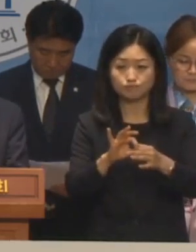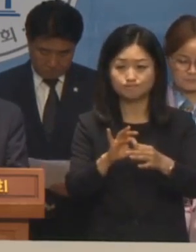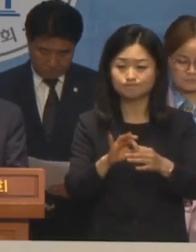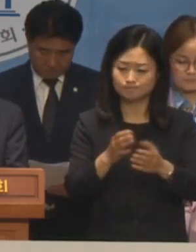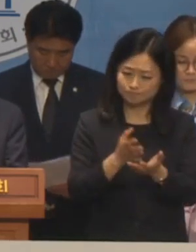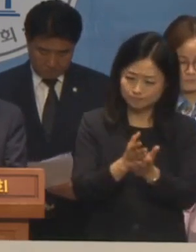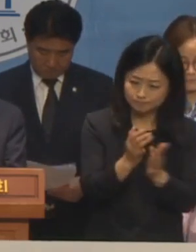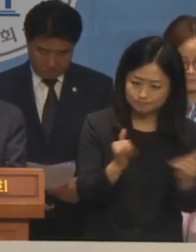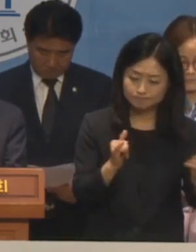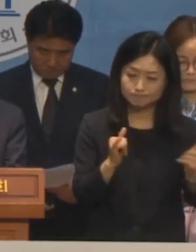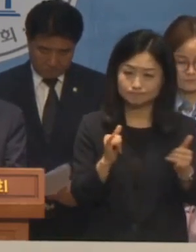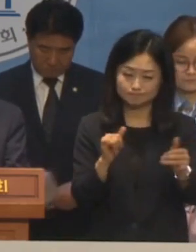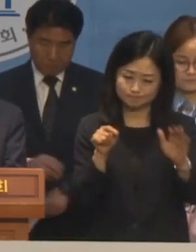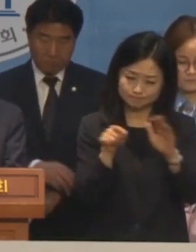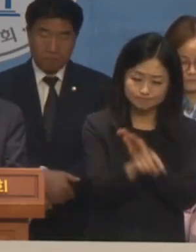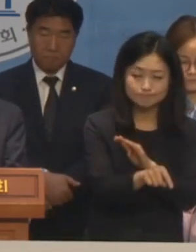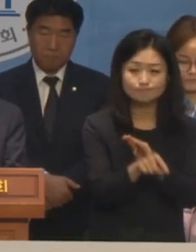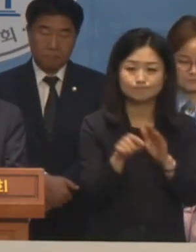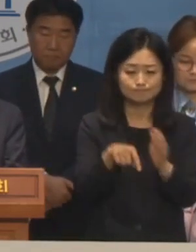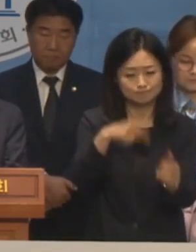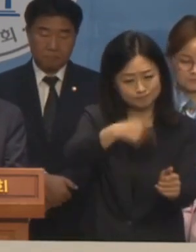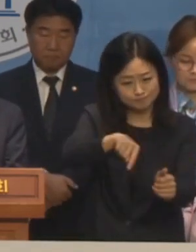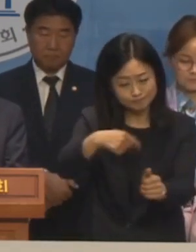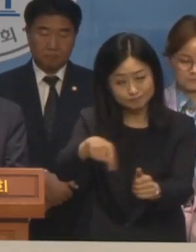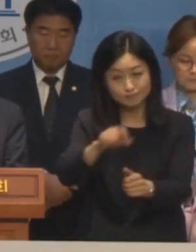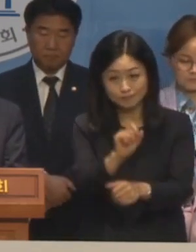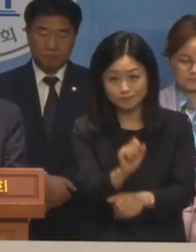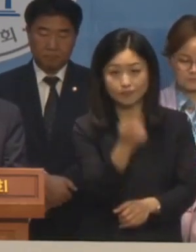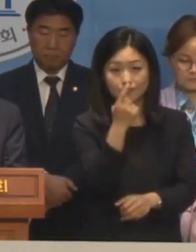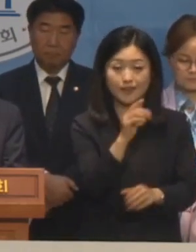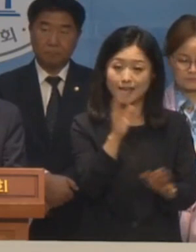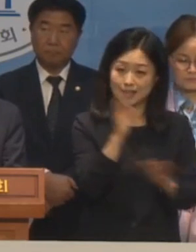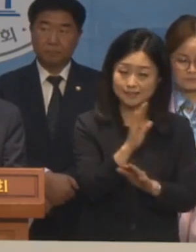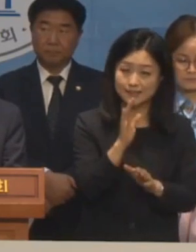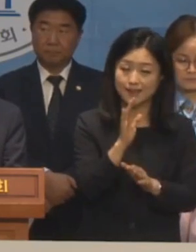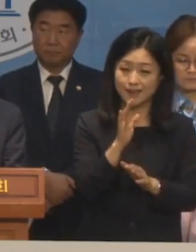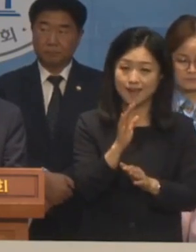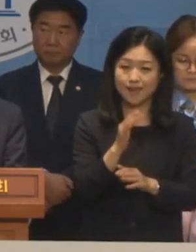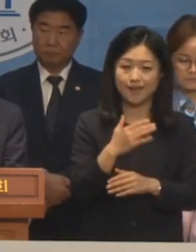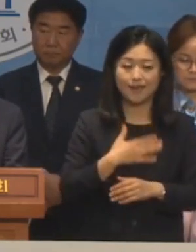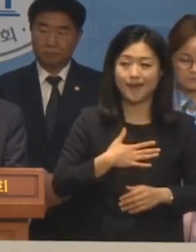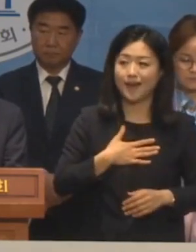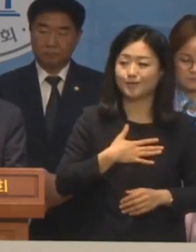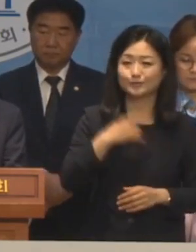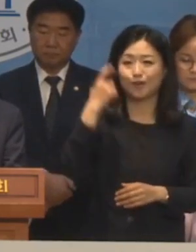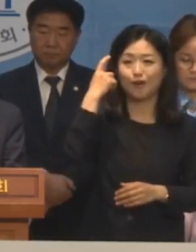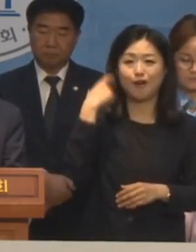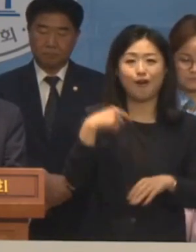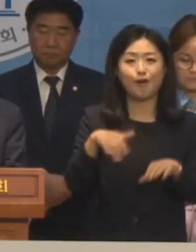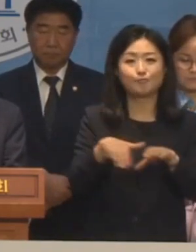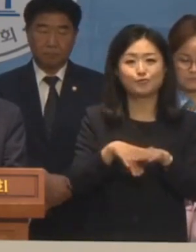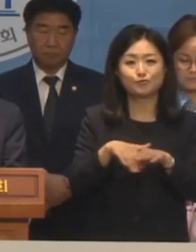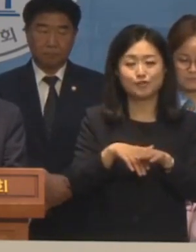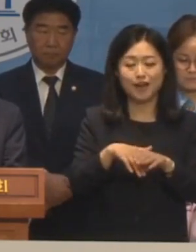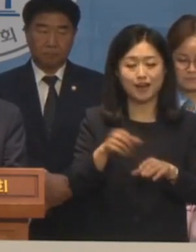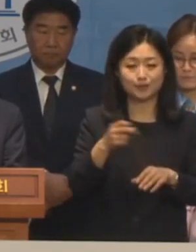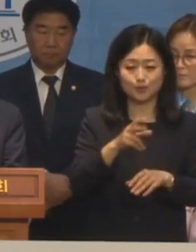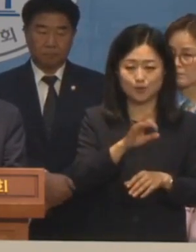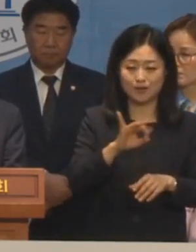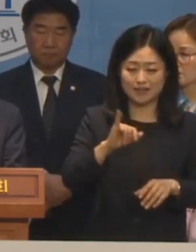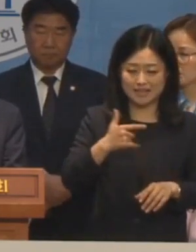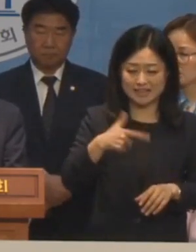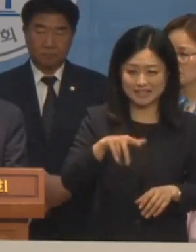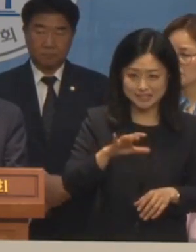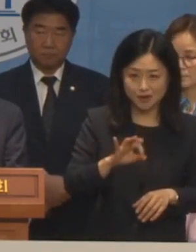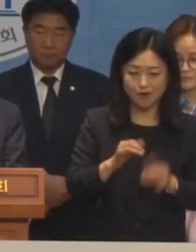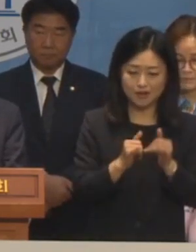인력의 초중고등학교 방문 교육을 통해 학생들의 문화적 감수성 및 인성, 창의력을